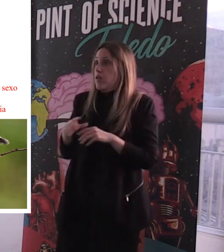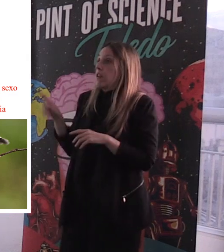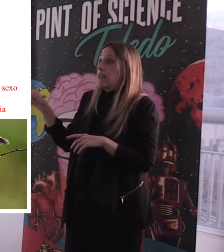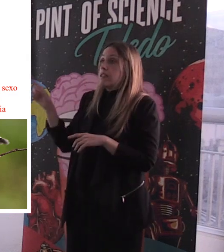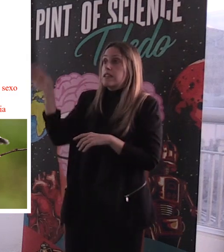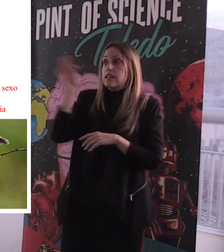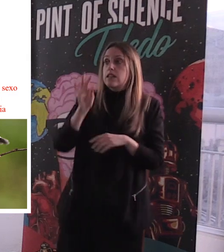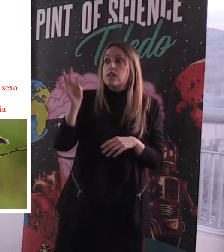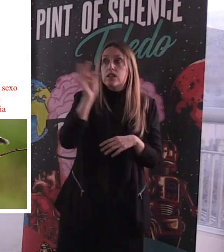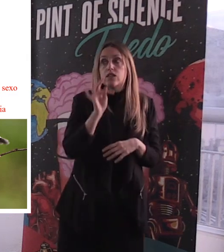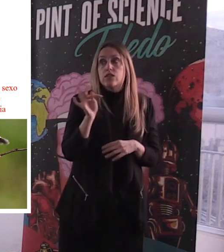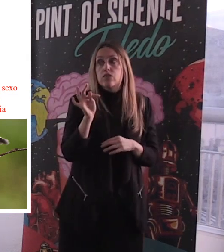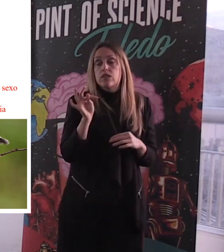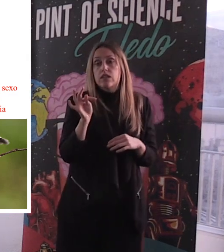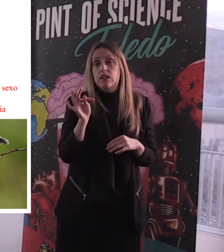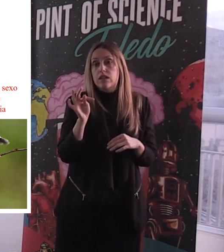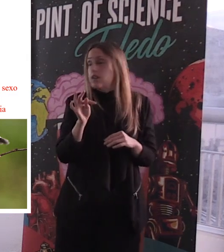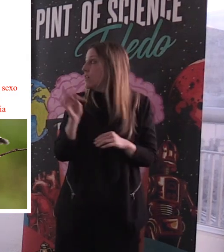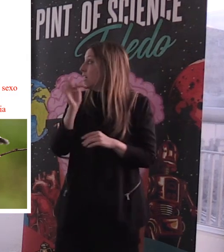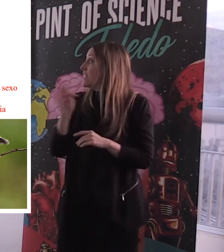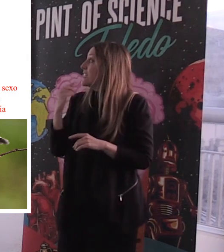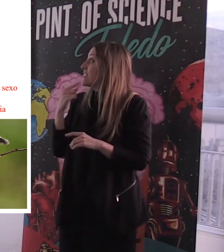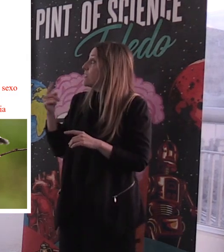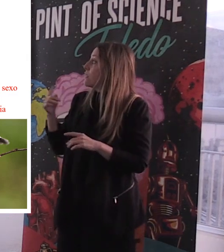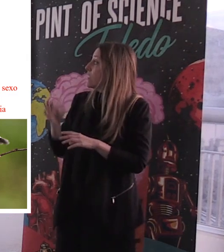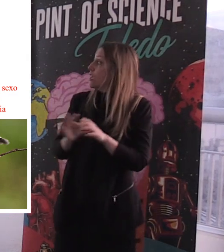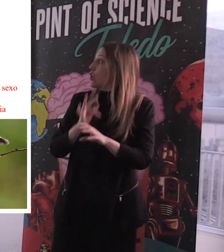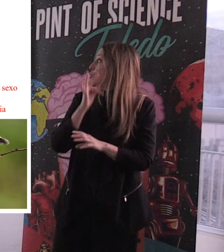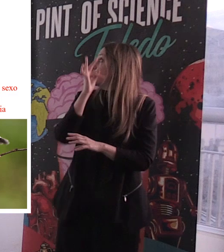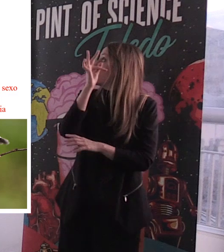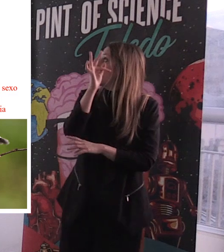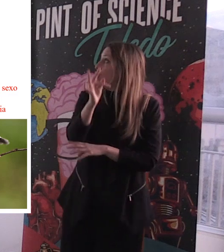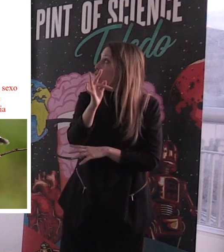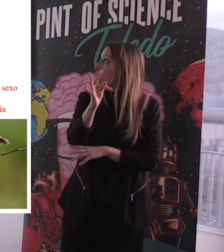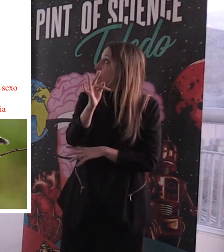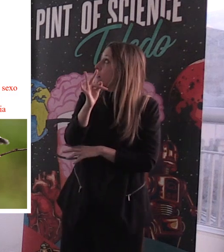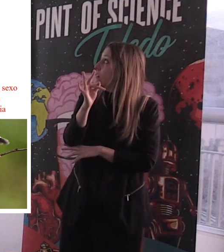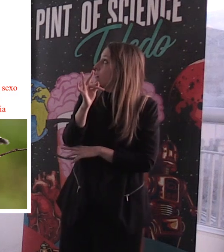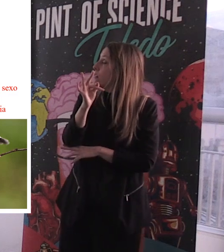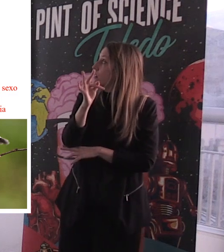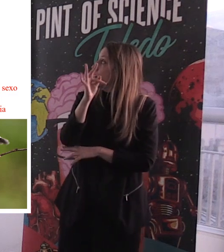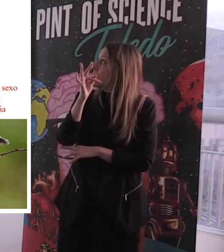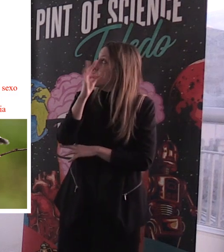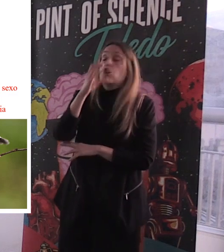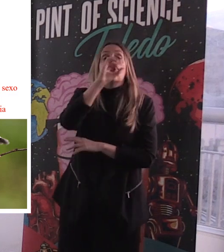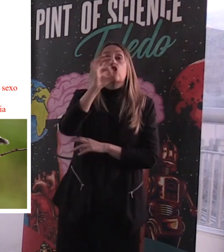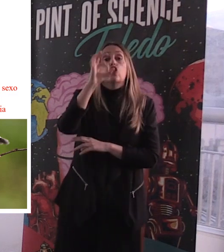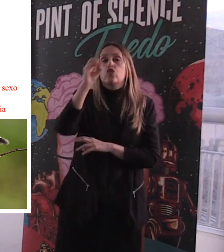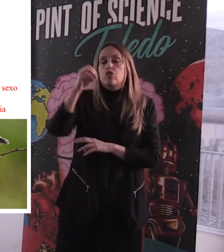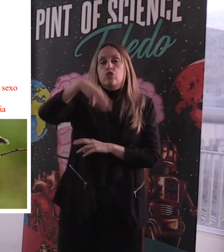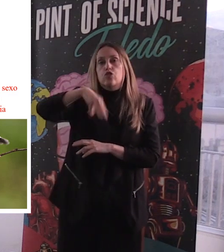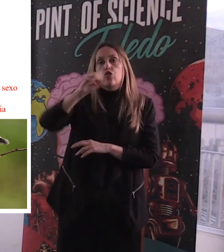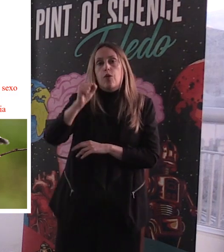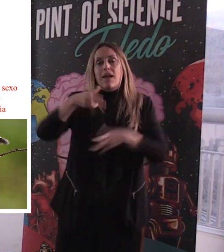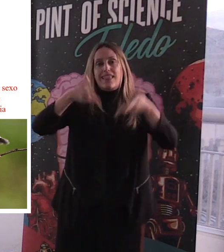teoría del soma disponible. El soma disponible es el cuerpo es disponible, pero los hijos,